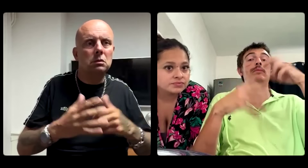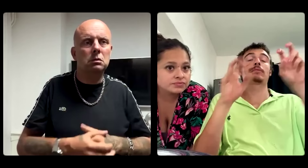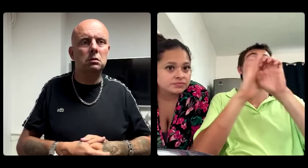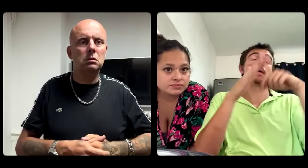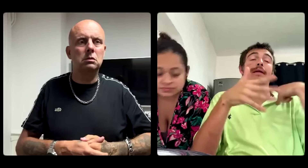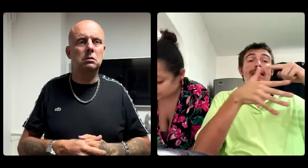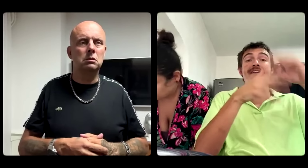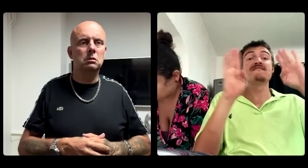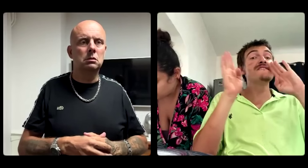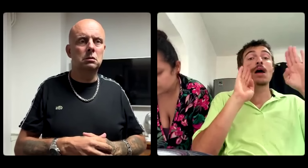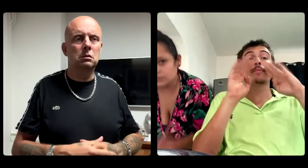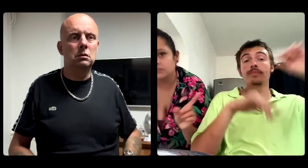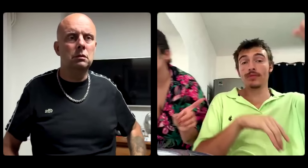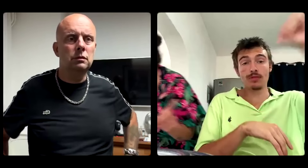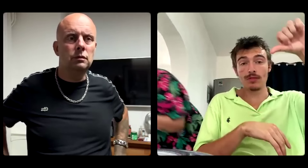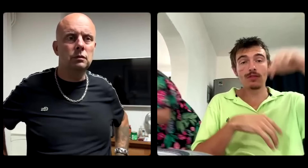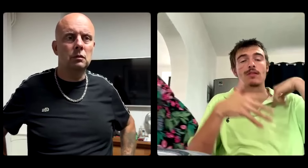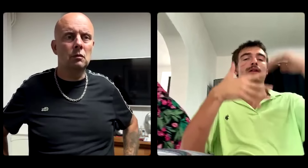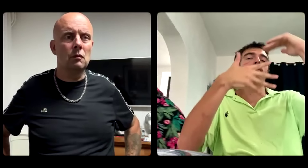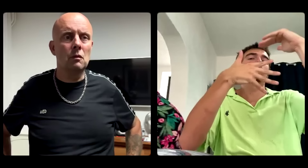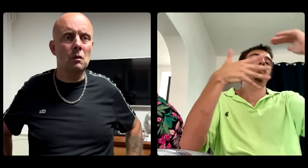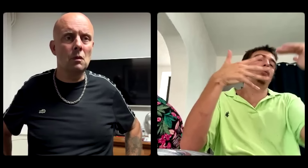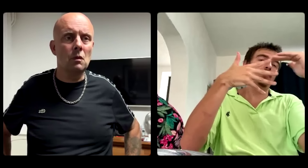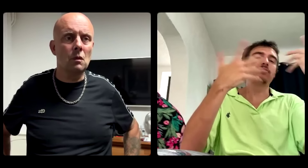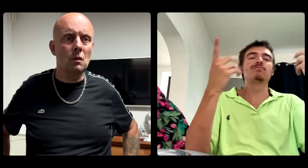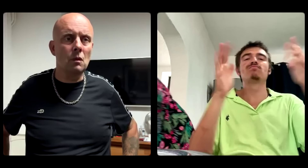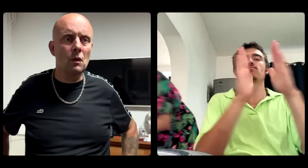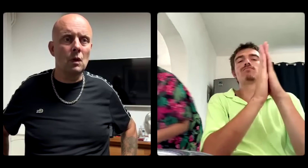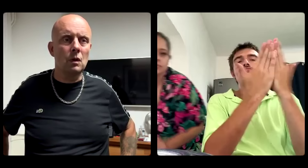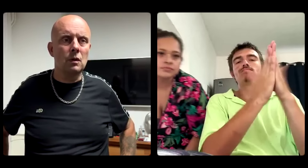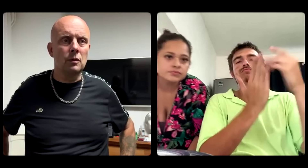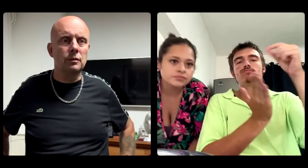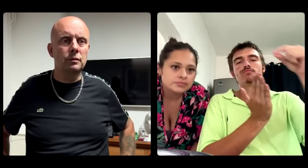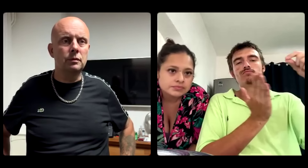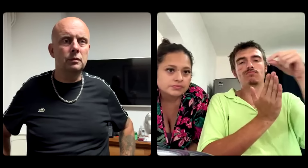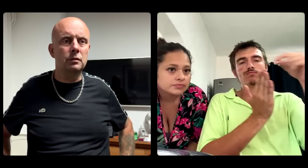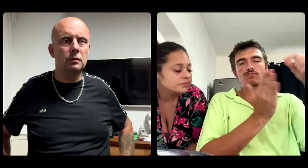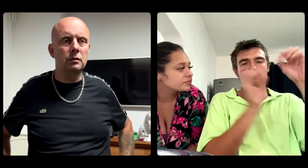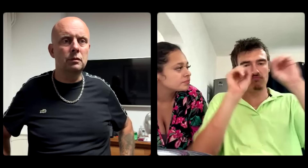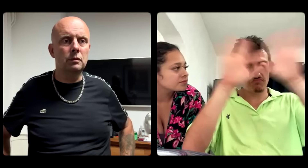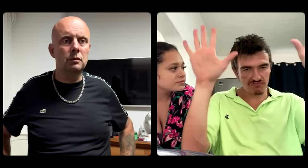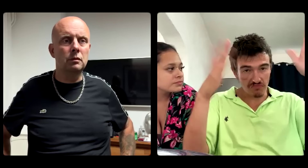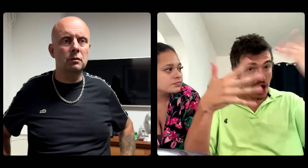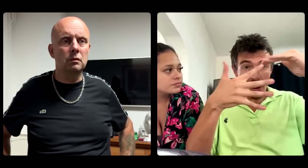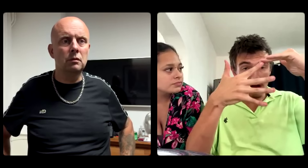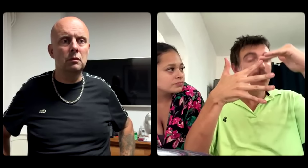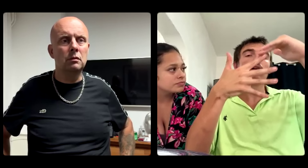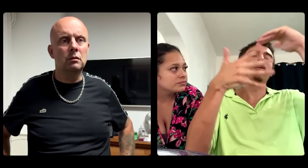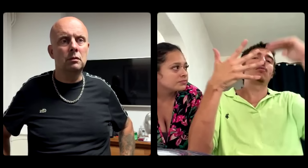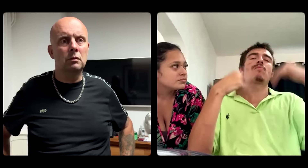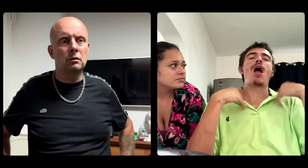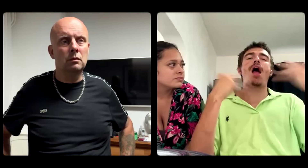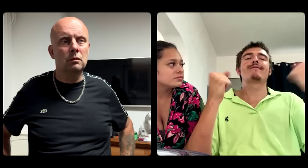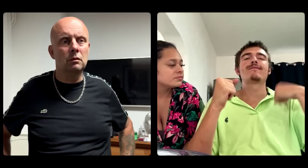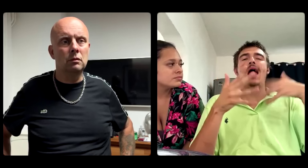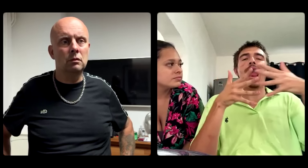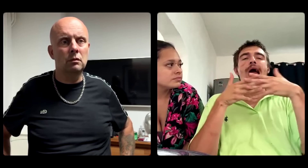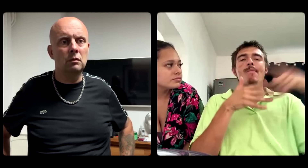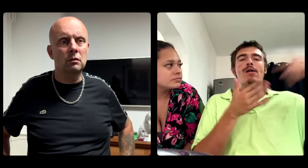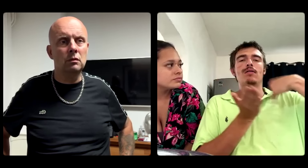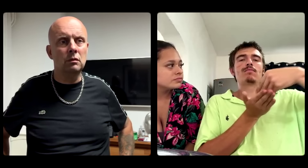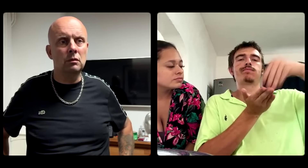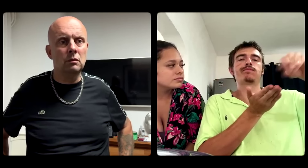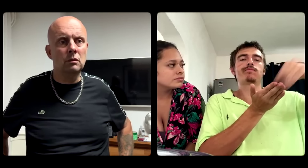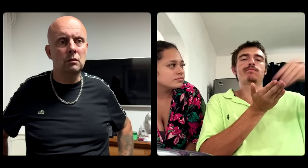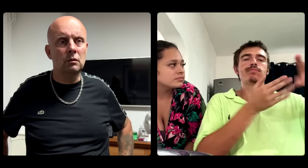Oh, kijk hoe mooi. Heel veel mensen gingen haat op deze foto. Zeggen van ja, je lijkt op een oma. Die kleur is echt lelijk. Maar ik zie geen